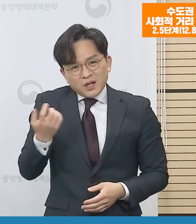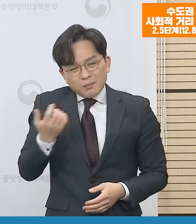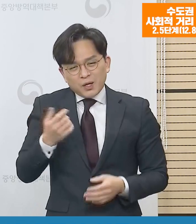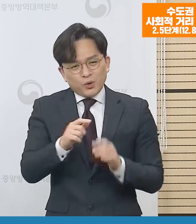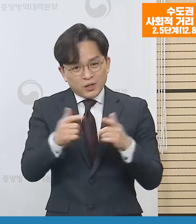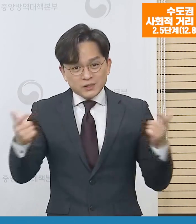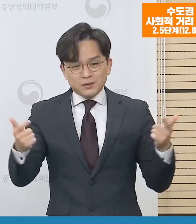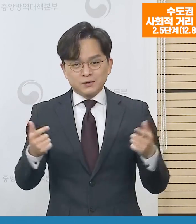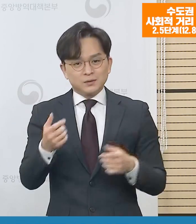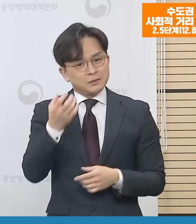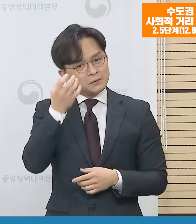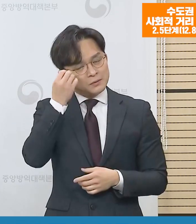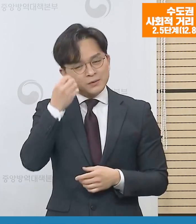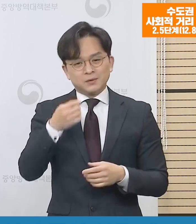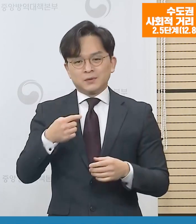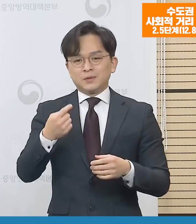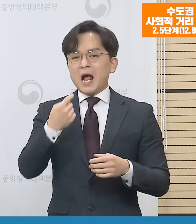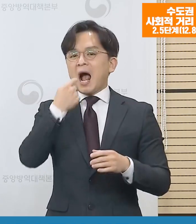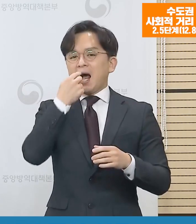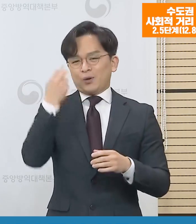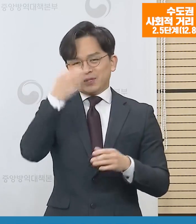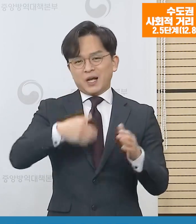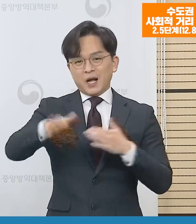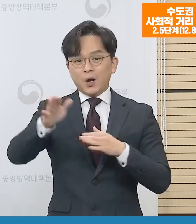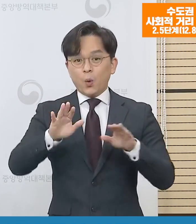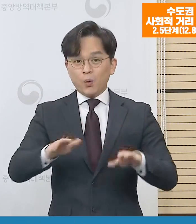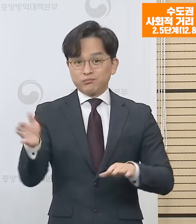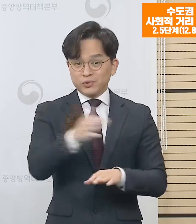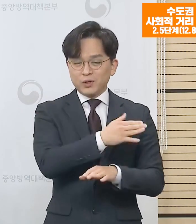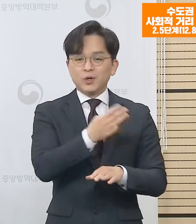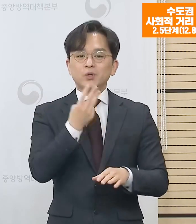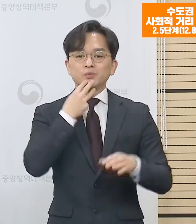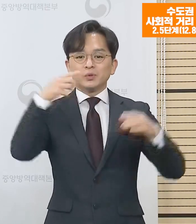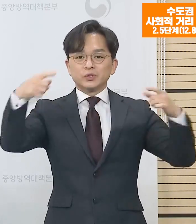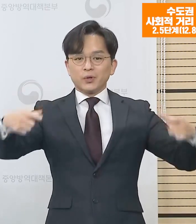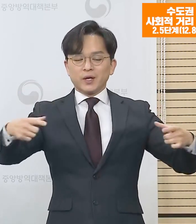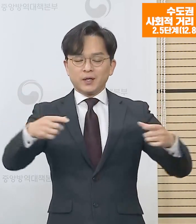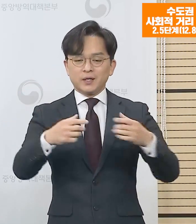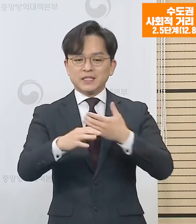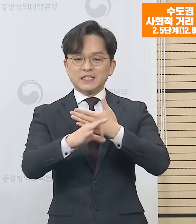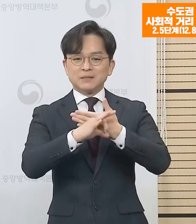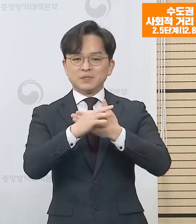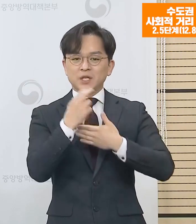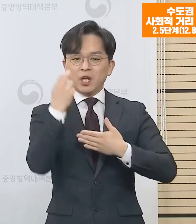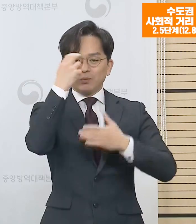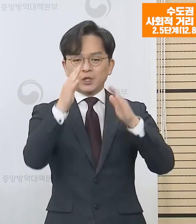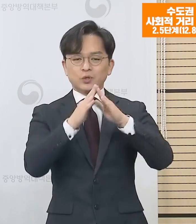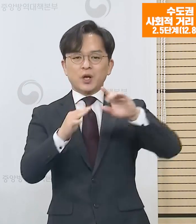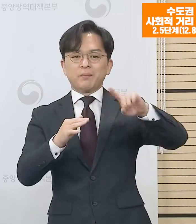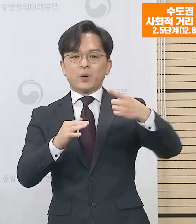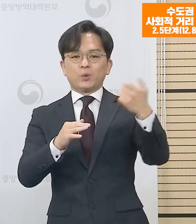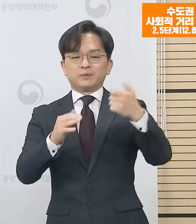운영하는 임시선별검사소, 호흡기 전담 클리닉 등에서 신속하게 검사를 받아주실